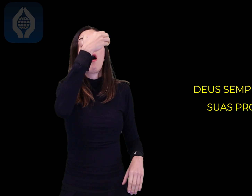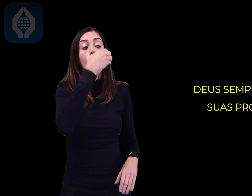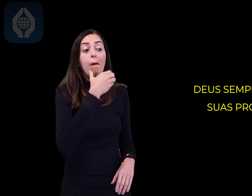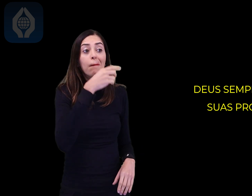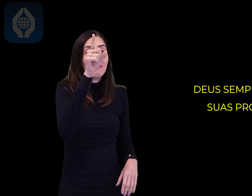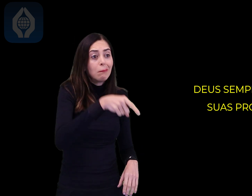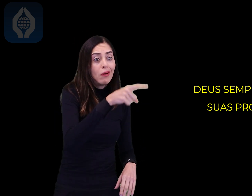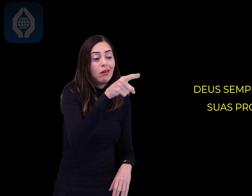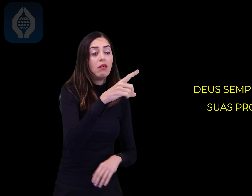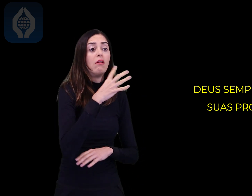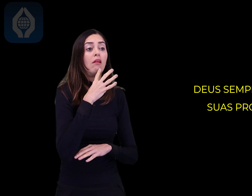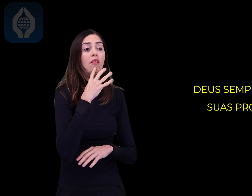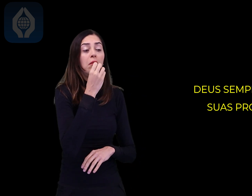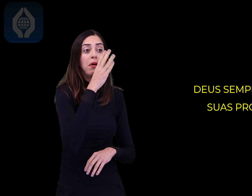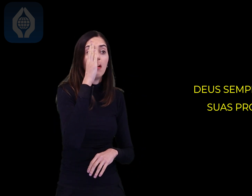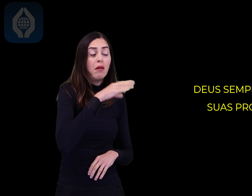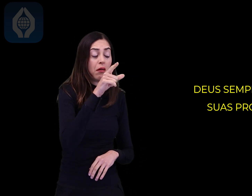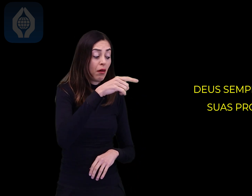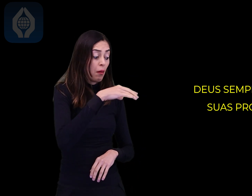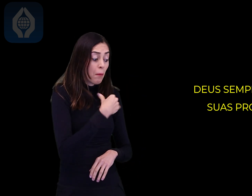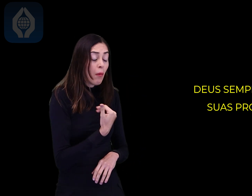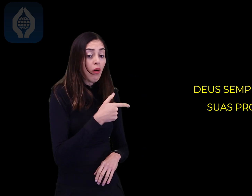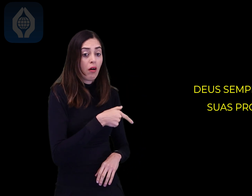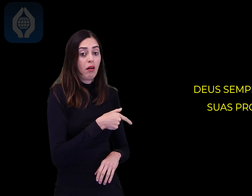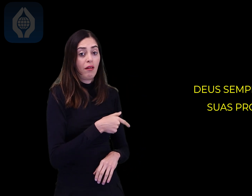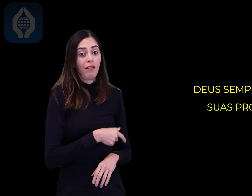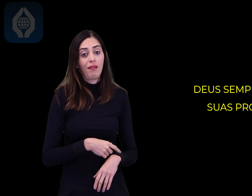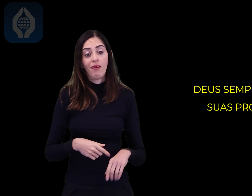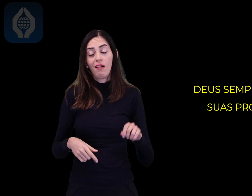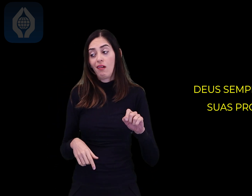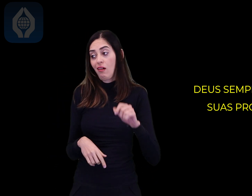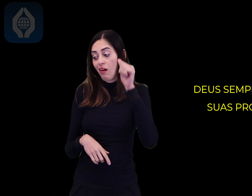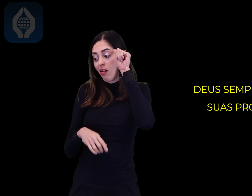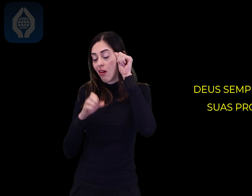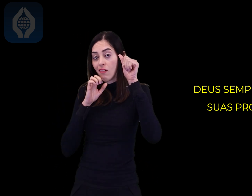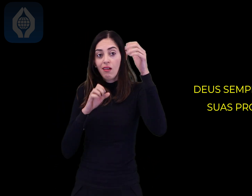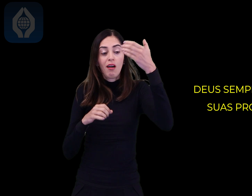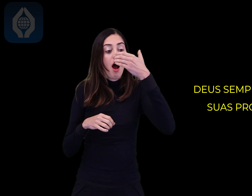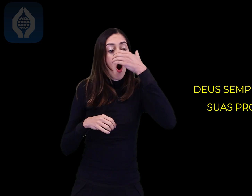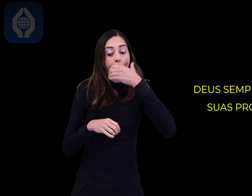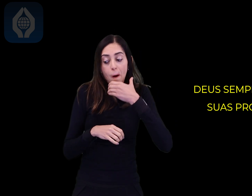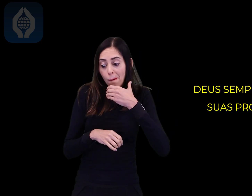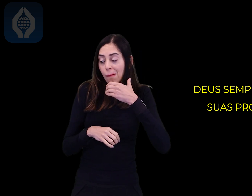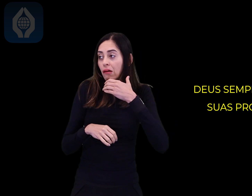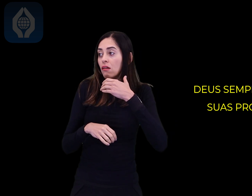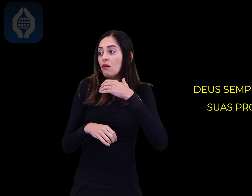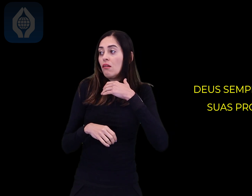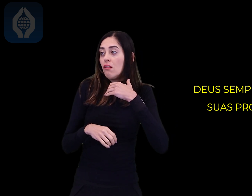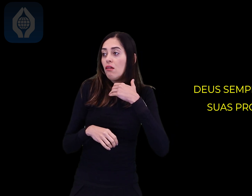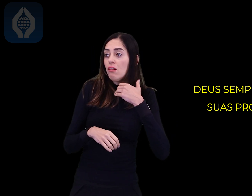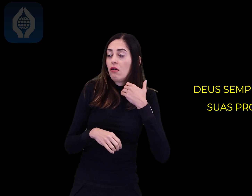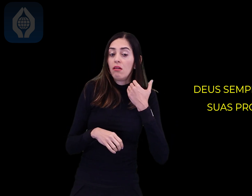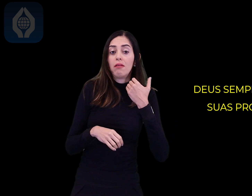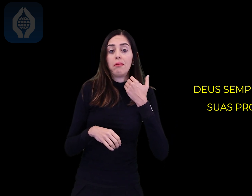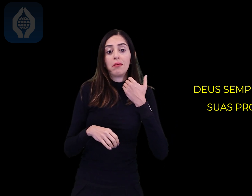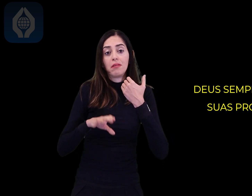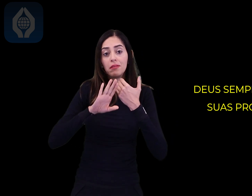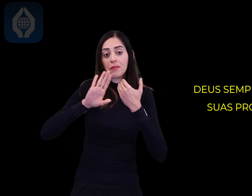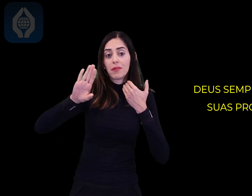Eles desobedeceram e morreram, exatamente como Deus disse. Deus deixou claro para Caim e Abel, se eles